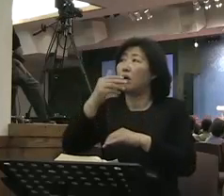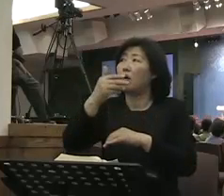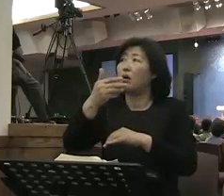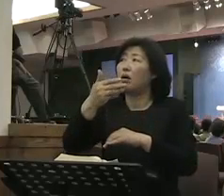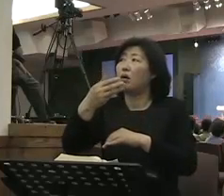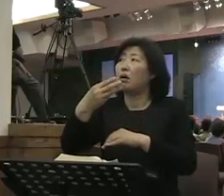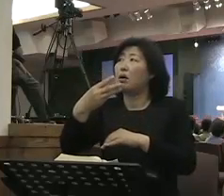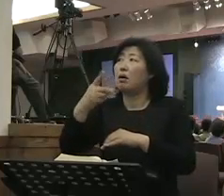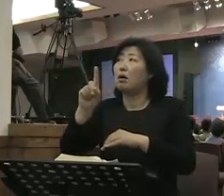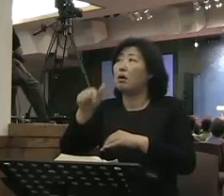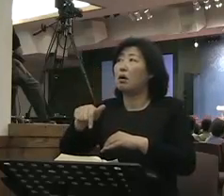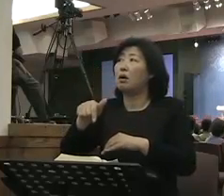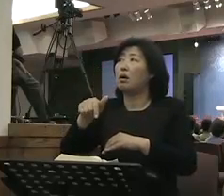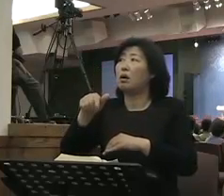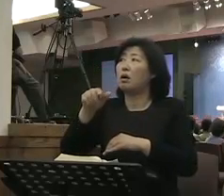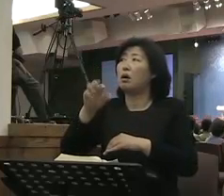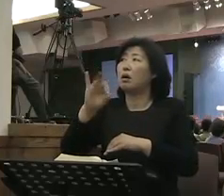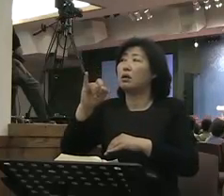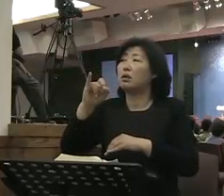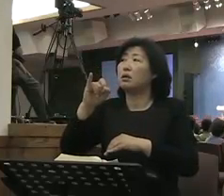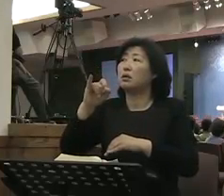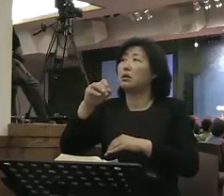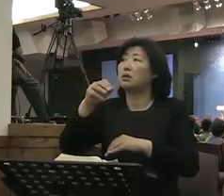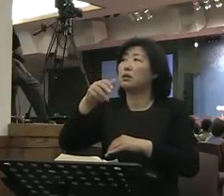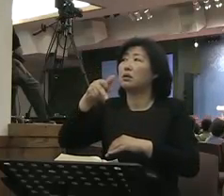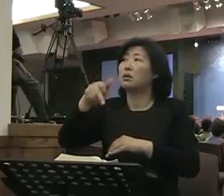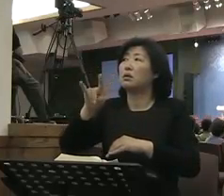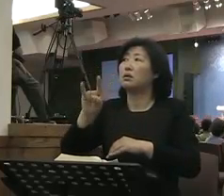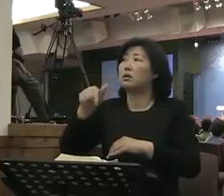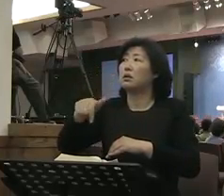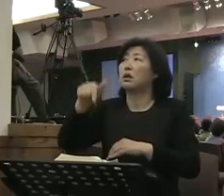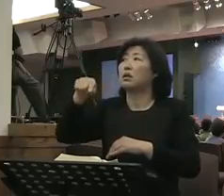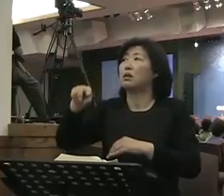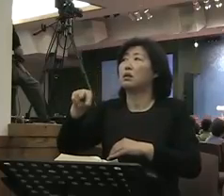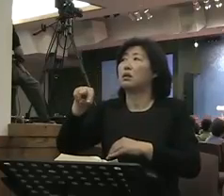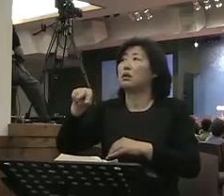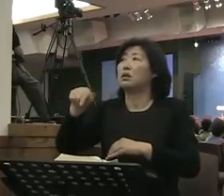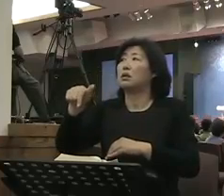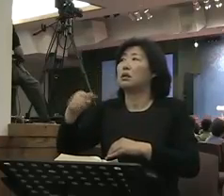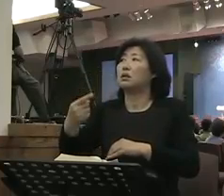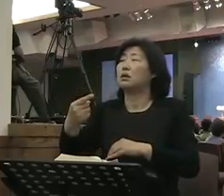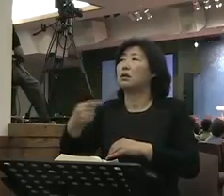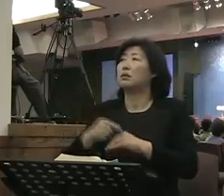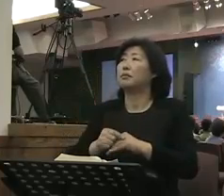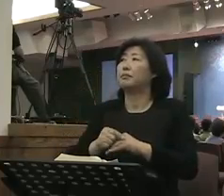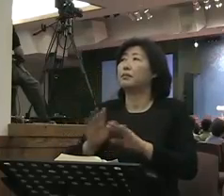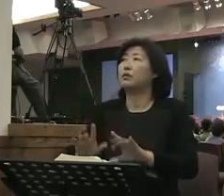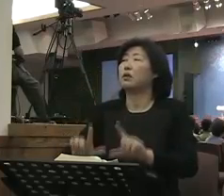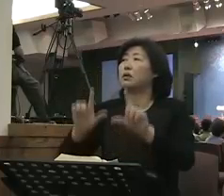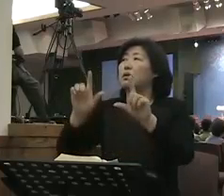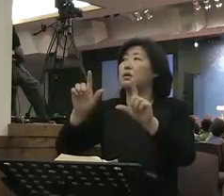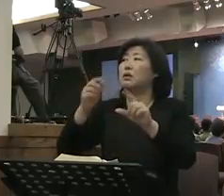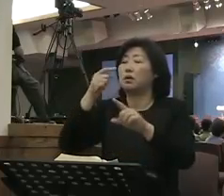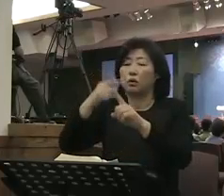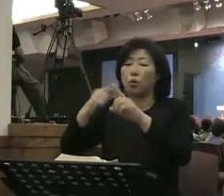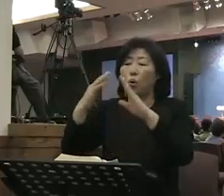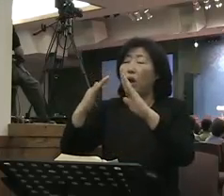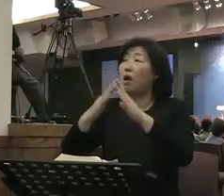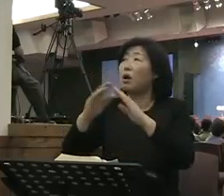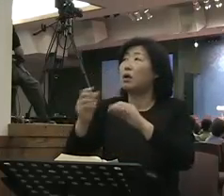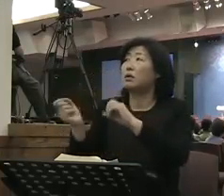이런 말씀을 하시는데 정말 동의합니다. 그는 이렇게 말을 해요. 오늘날 교회가